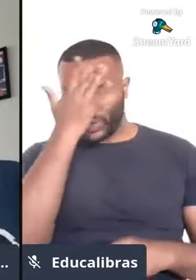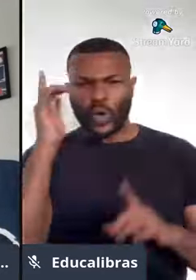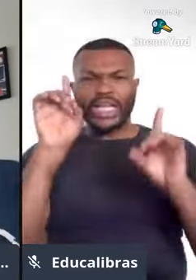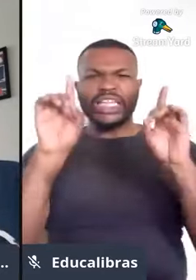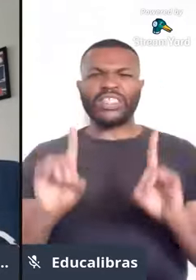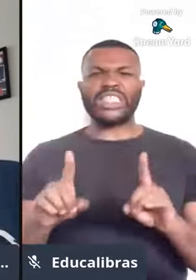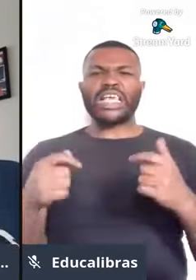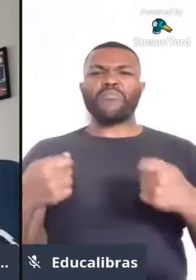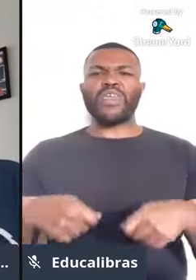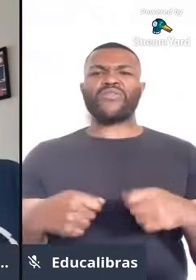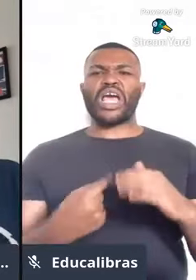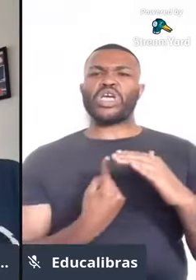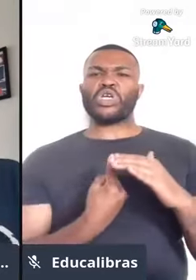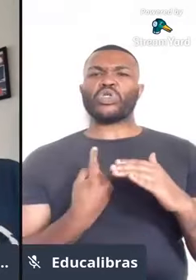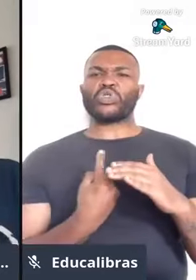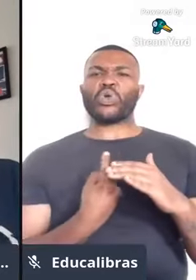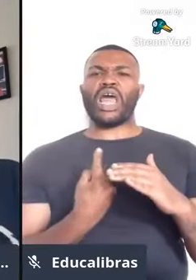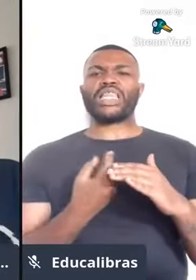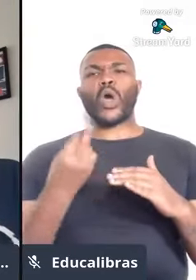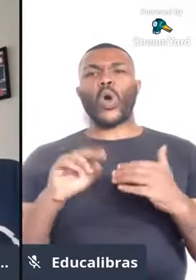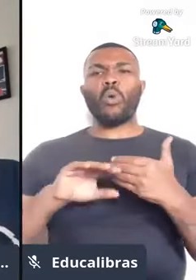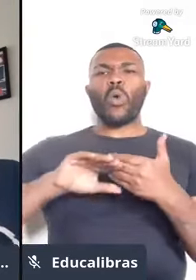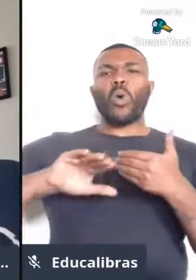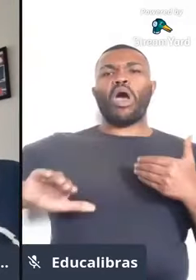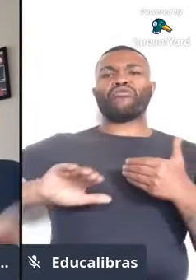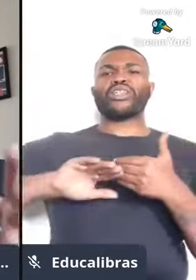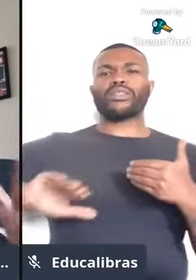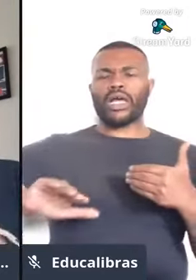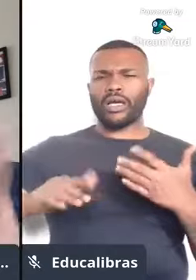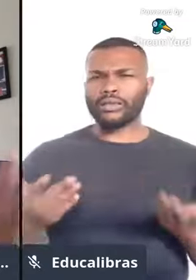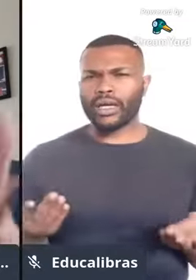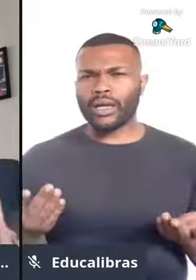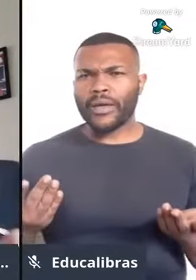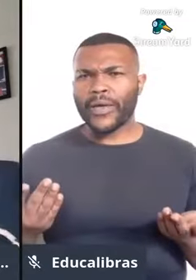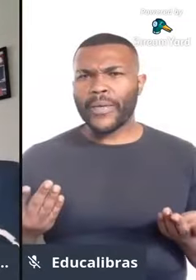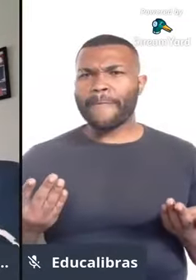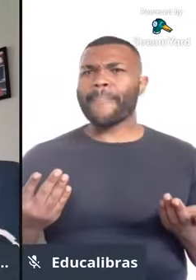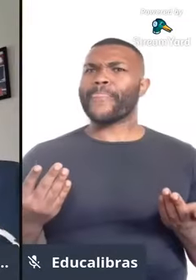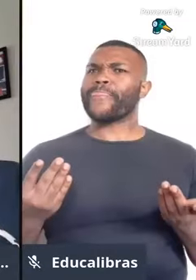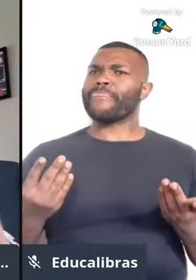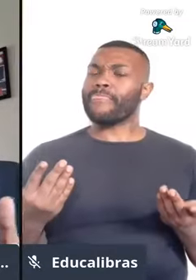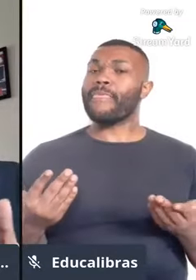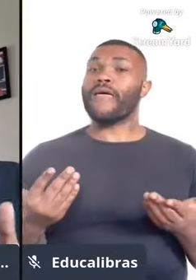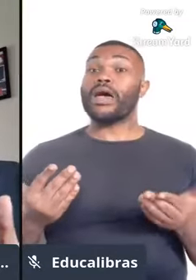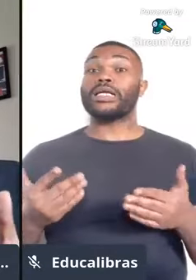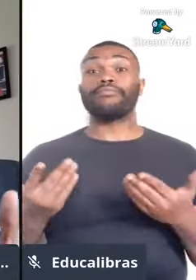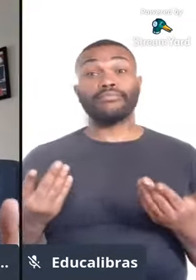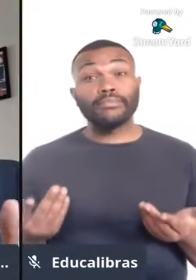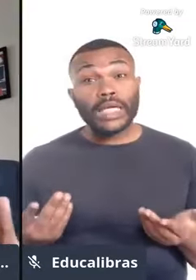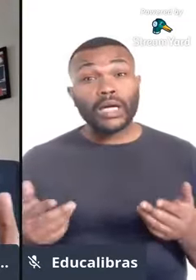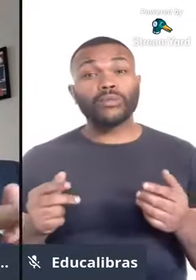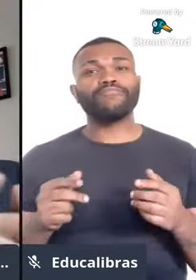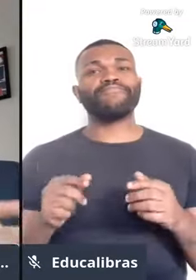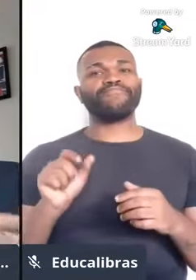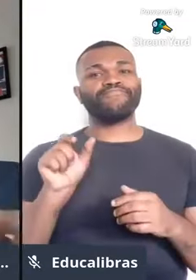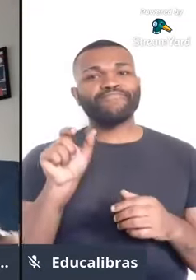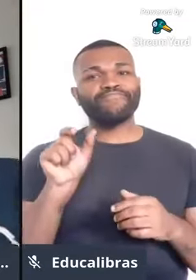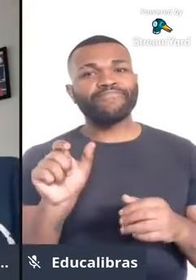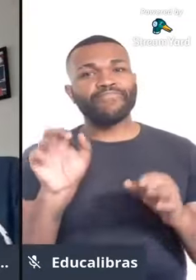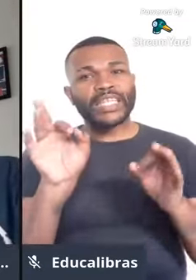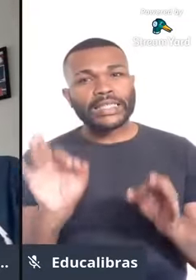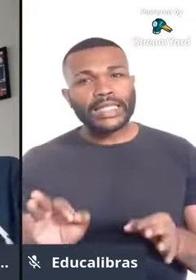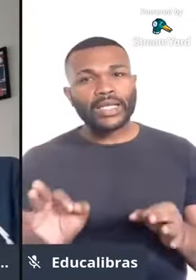com deficiência, tem que ficar lá no cantinho, né? Não se considera, e aí que o termo é uma coisa importante, não se considera a